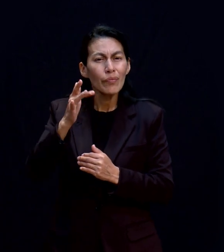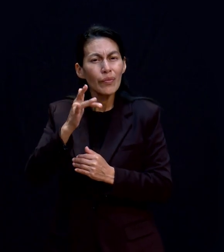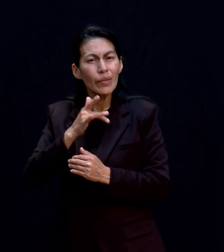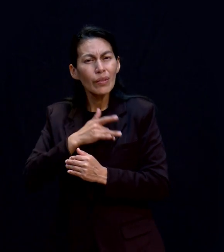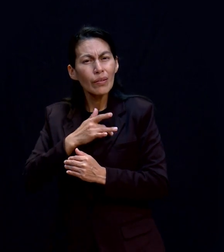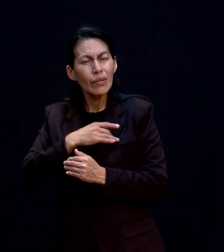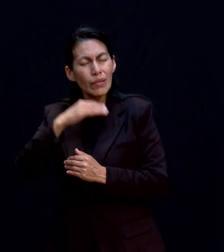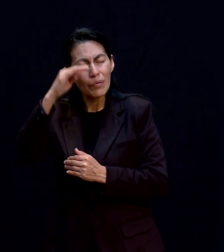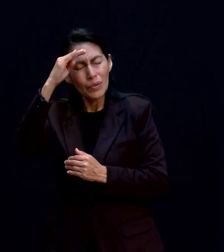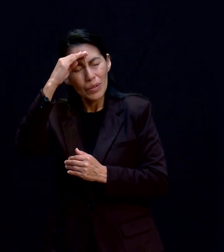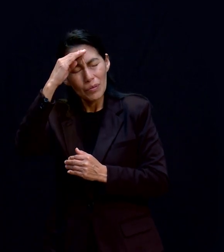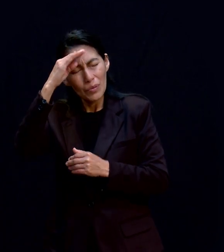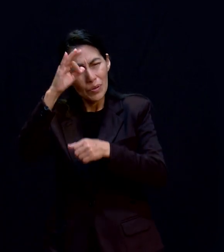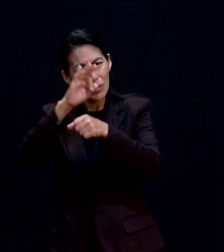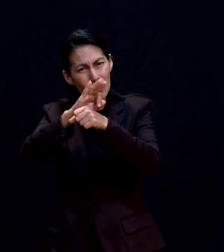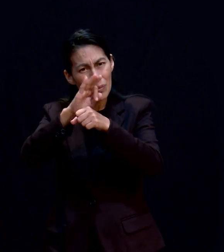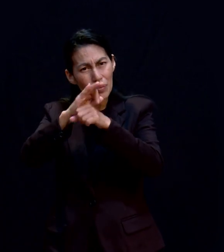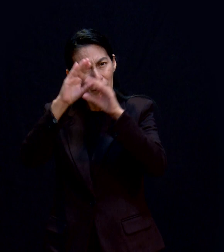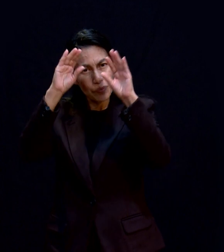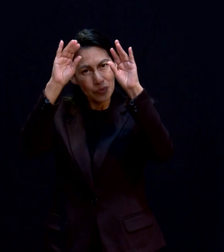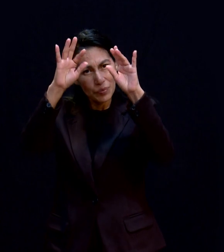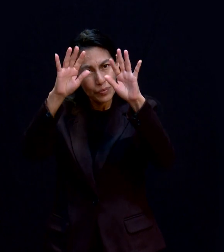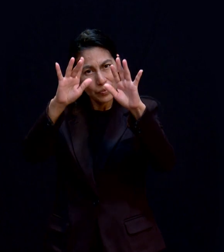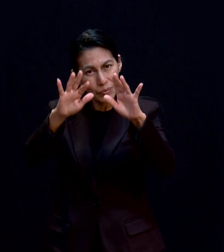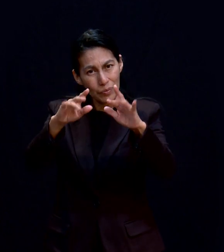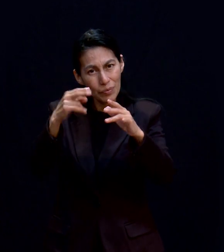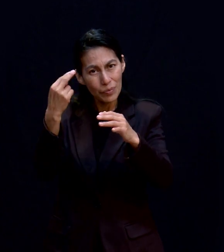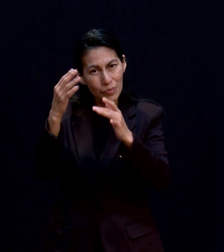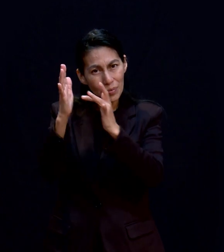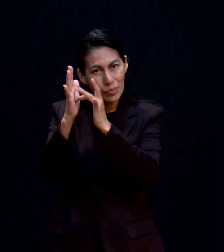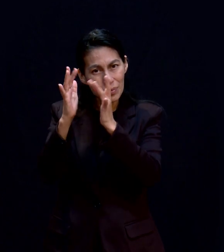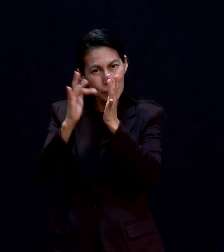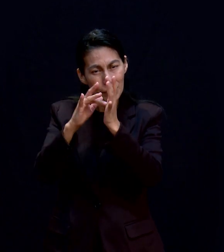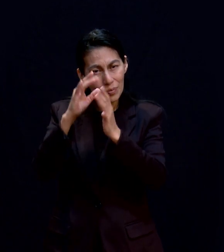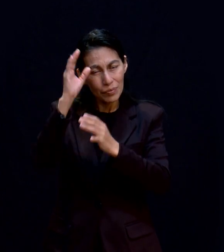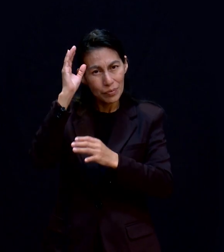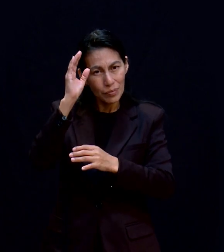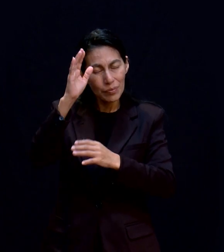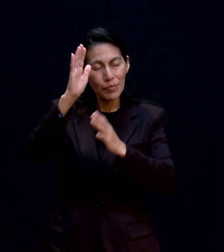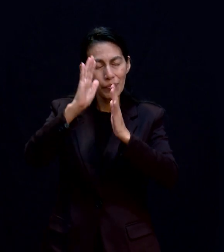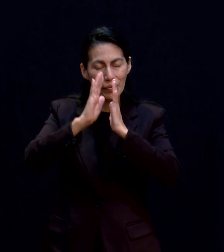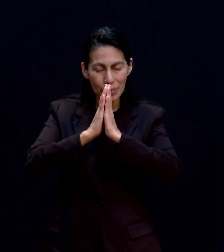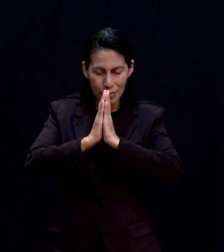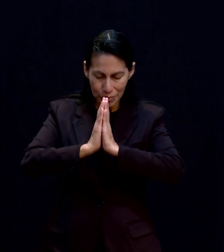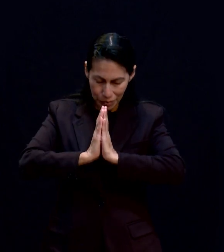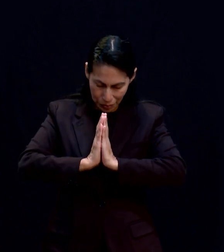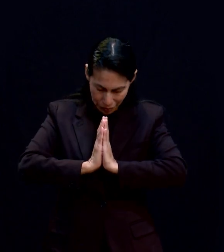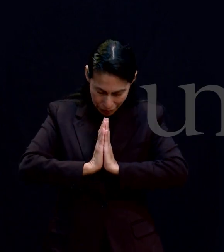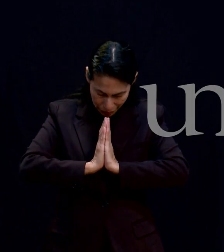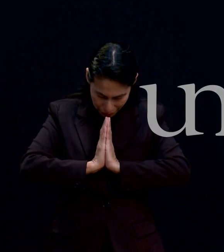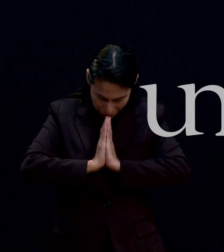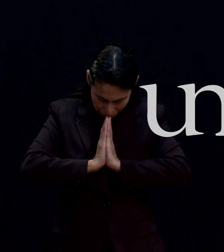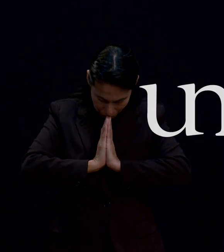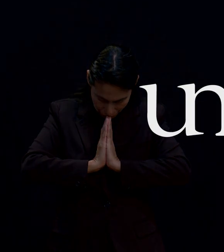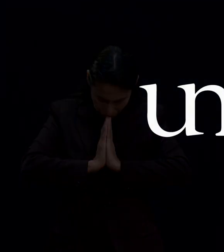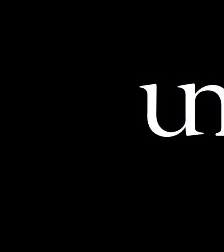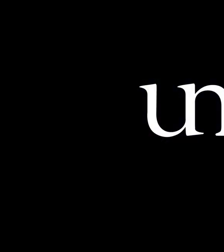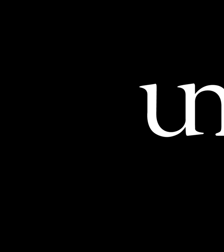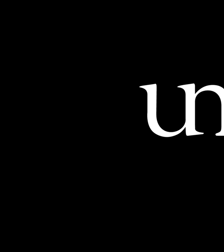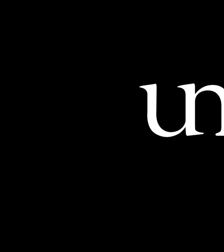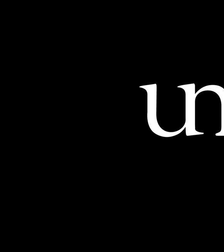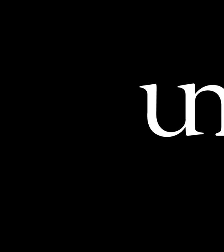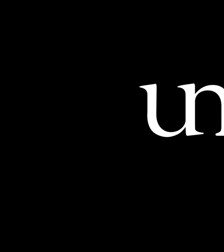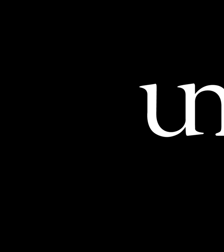guardará vuestros corazones y vuestros pensamientos en cristo jesús amén amén